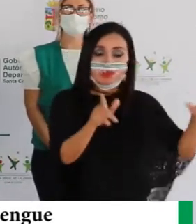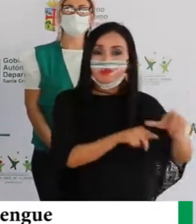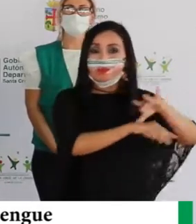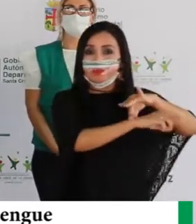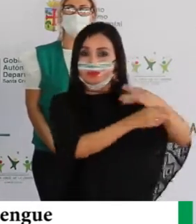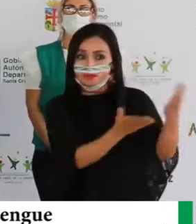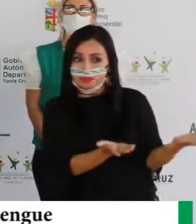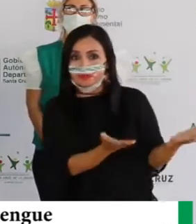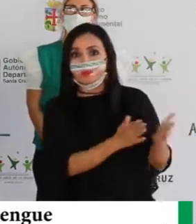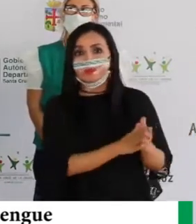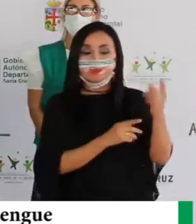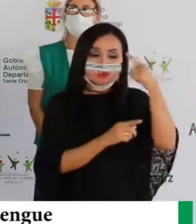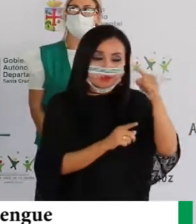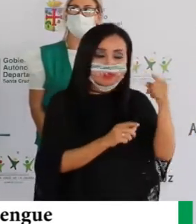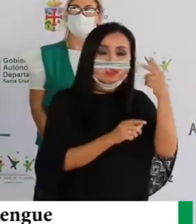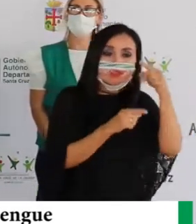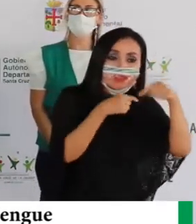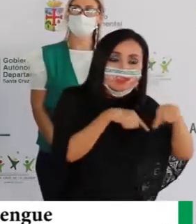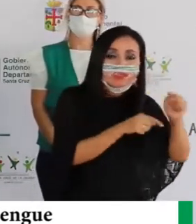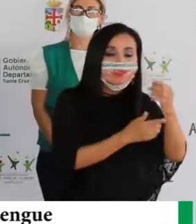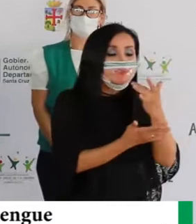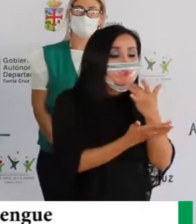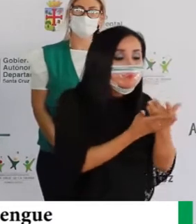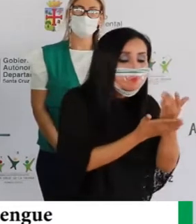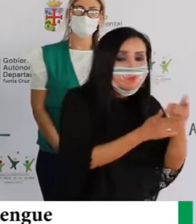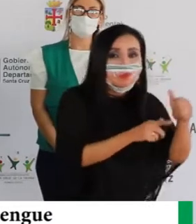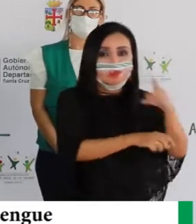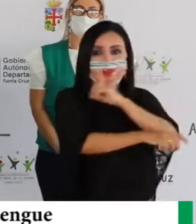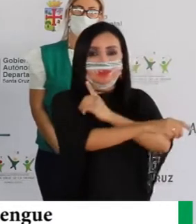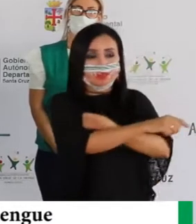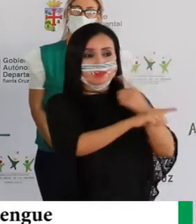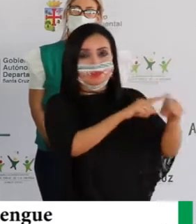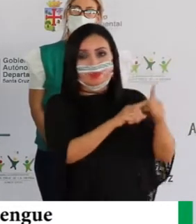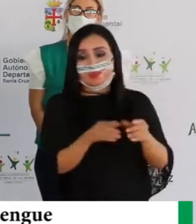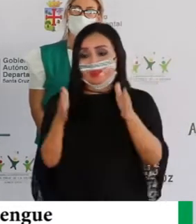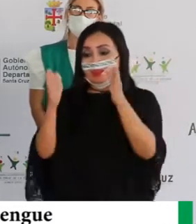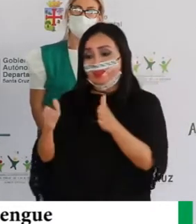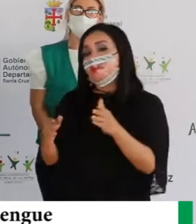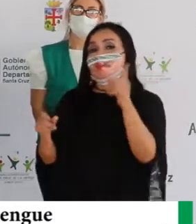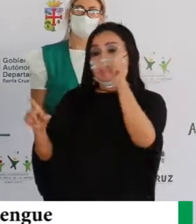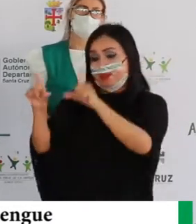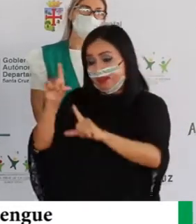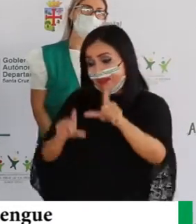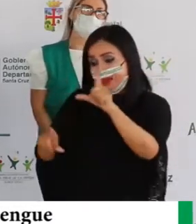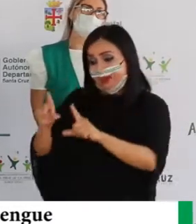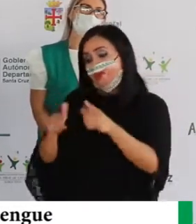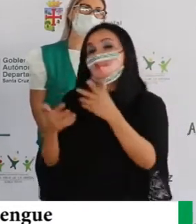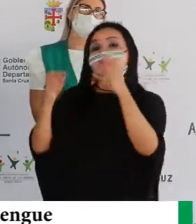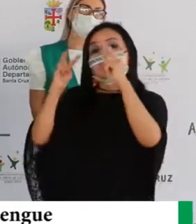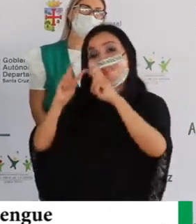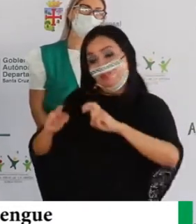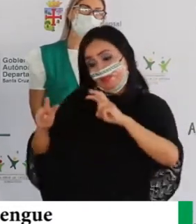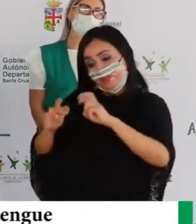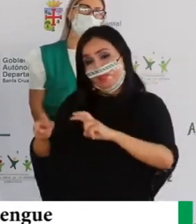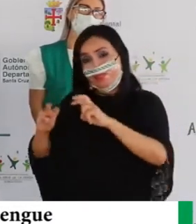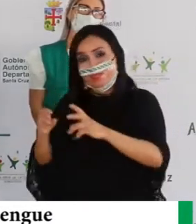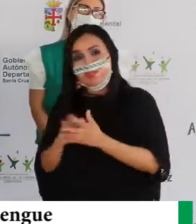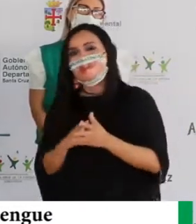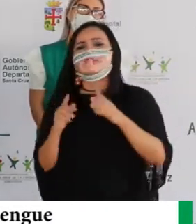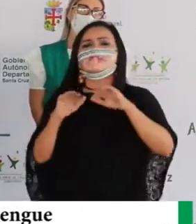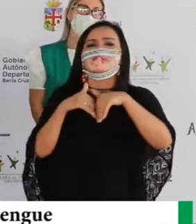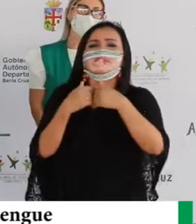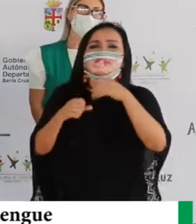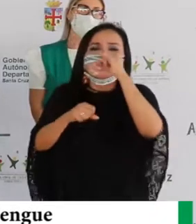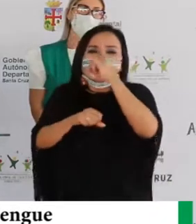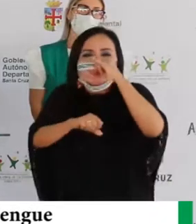es la toma de muestra domiciliaria en cada distrito, y una fase laboratorial, que es la investigación de las